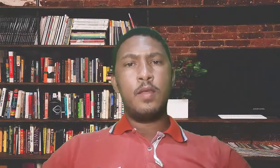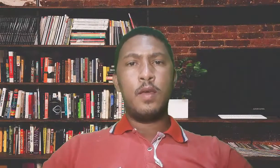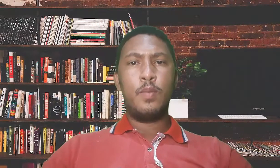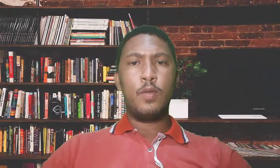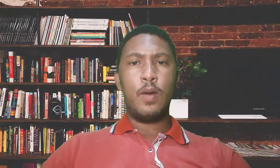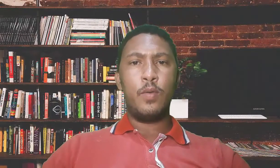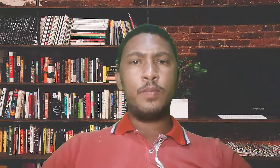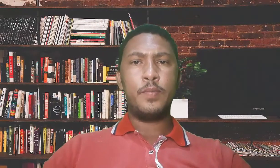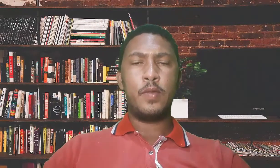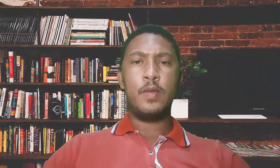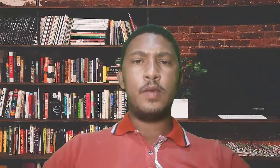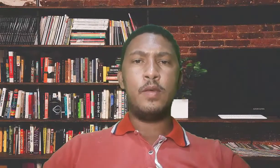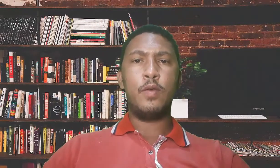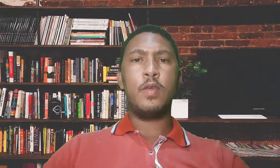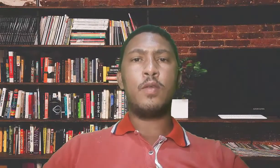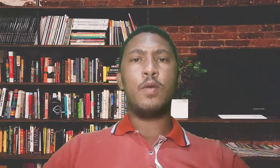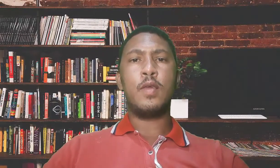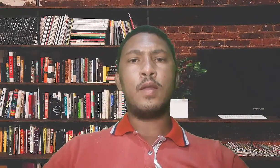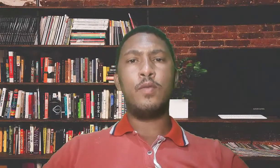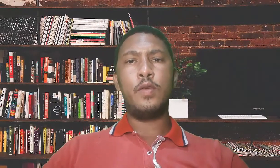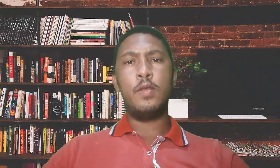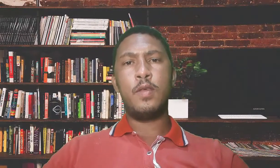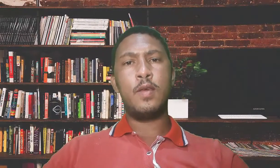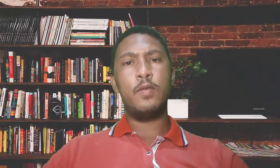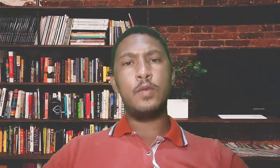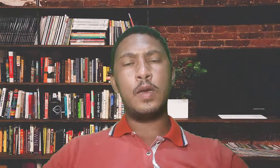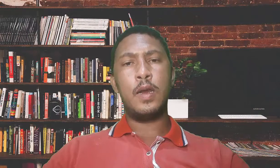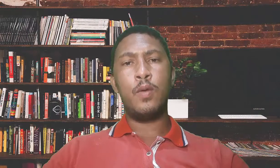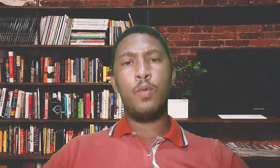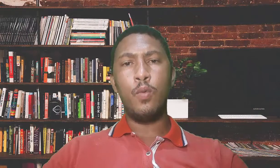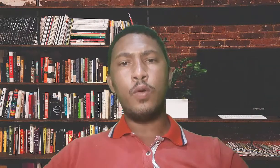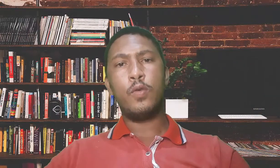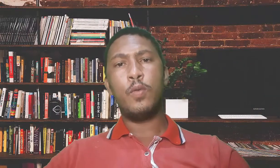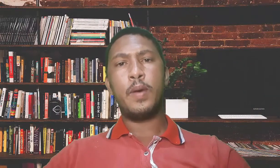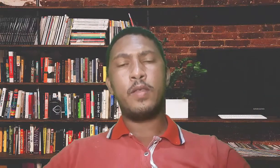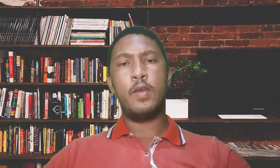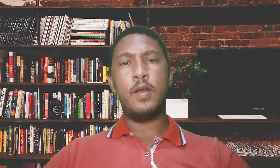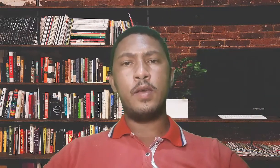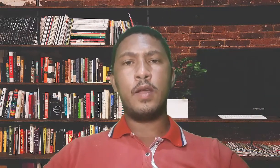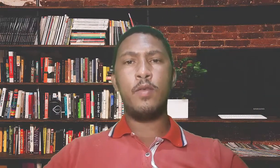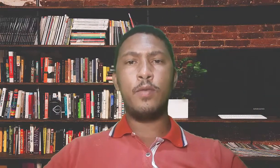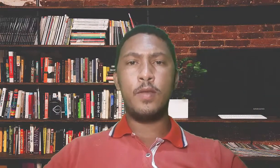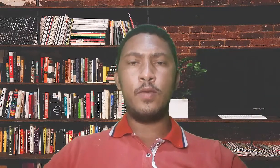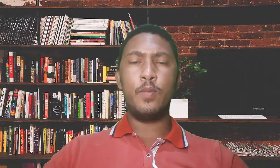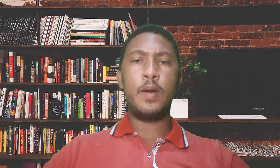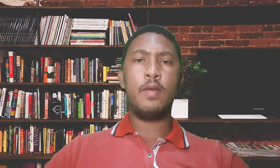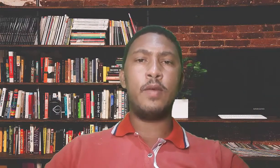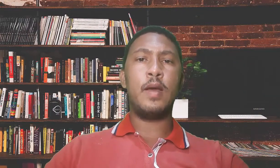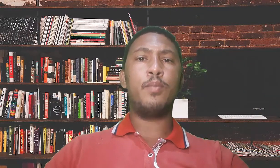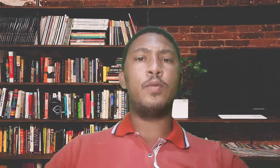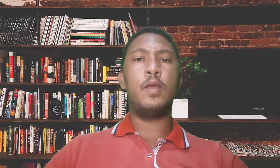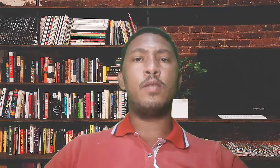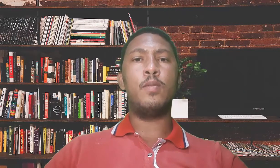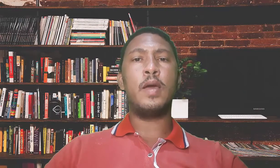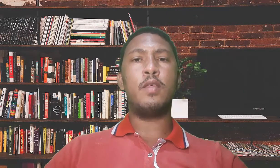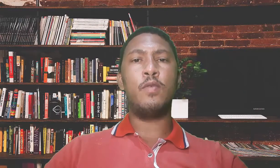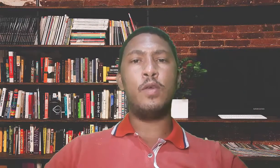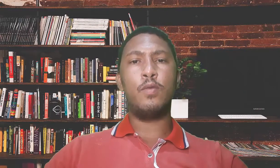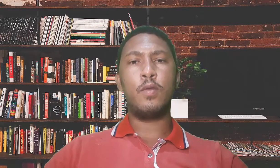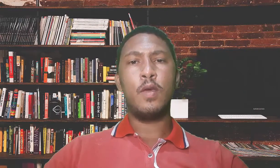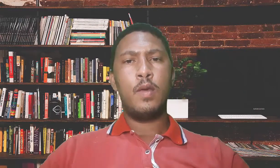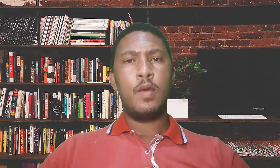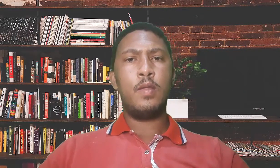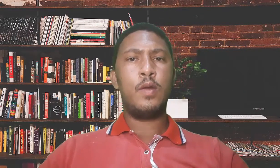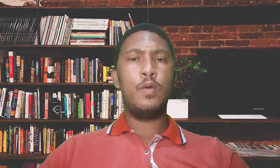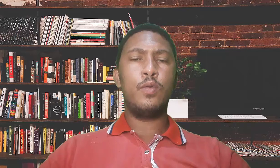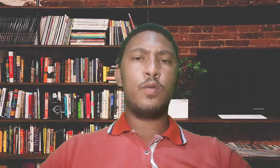Então é isso aí, pessoal. Se vocês gostaram do vídeo, se inscreva no canal, curte, compartilhe aí, ative o sininho para ficar por dentro de mais